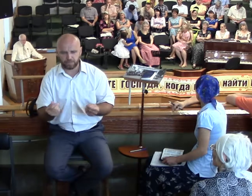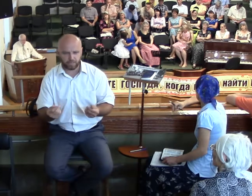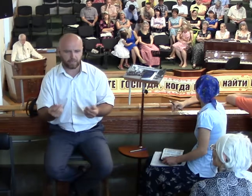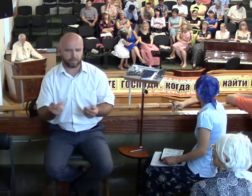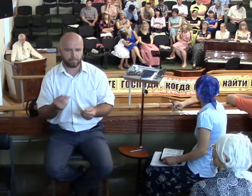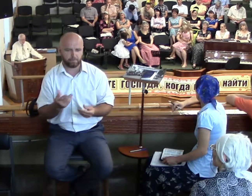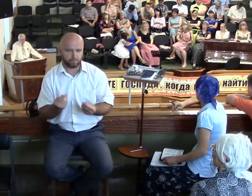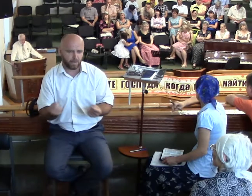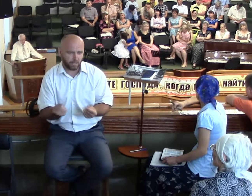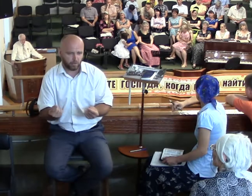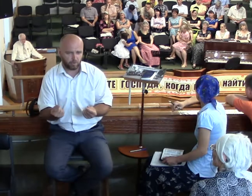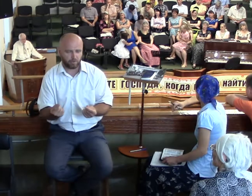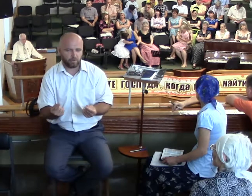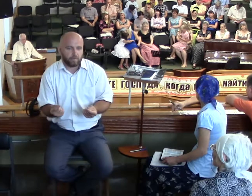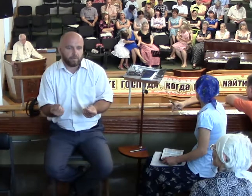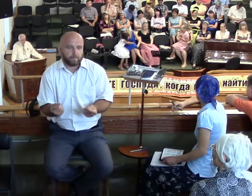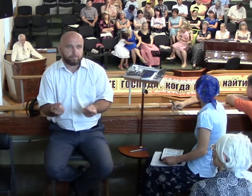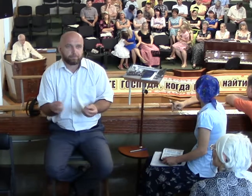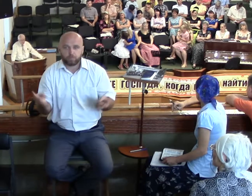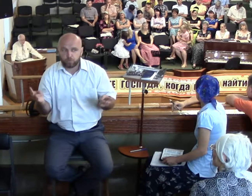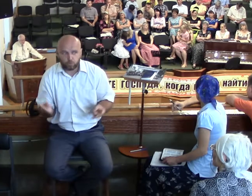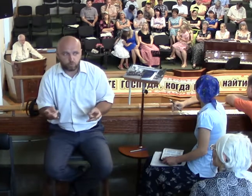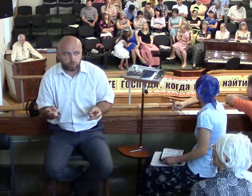Такое бывает редко. Вот там бывает Амуди,